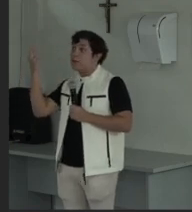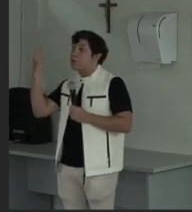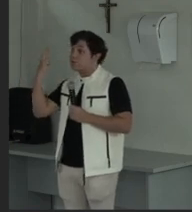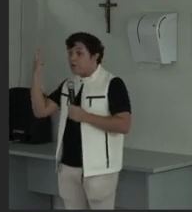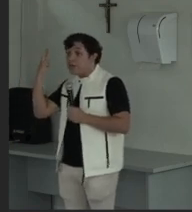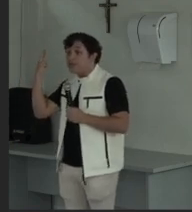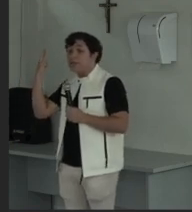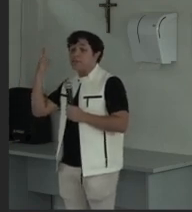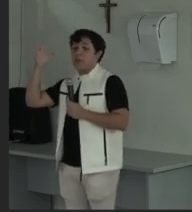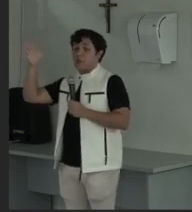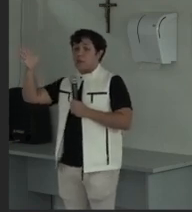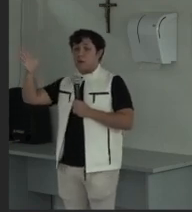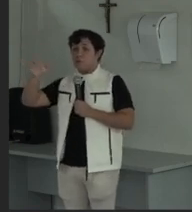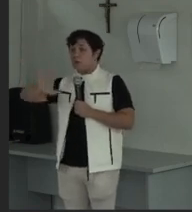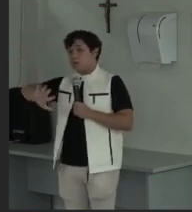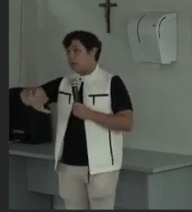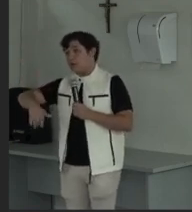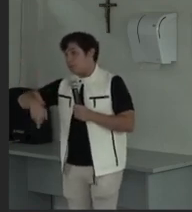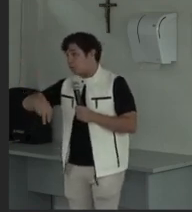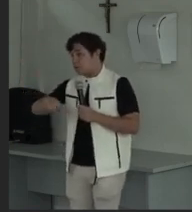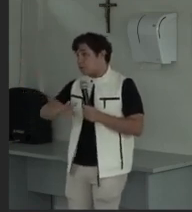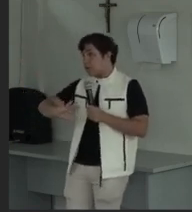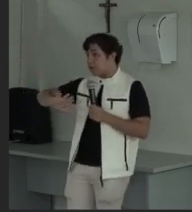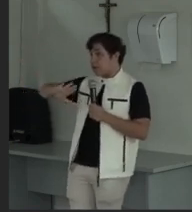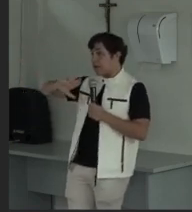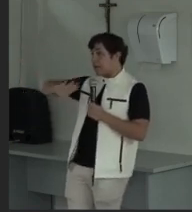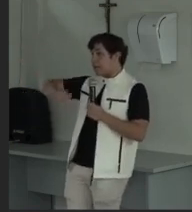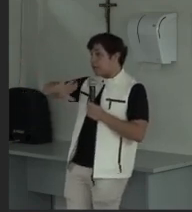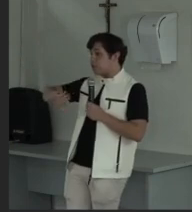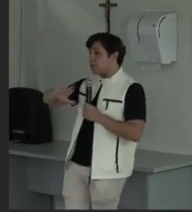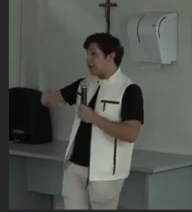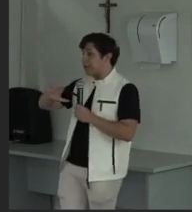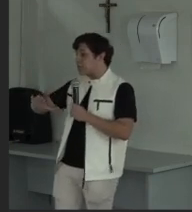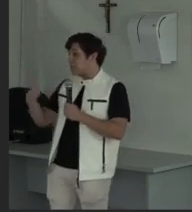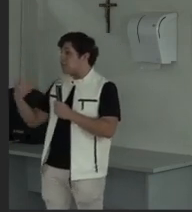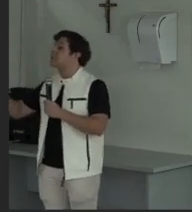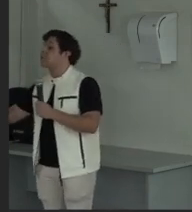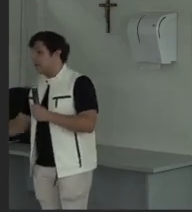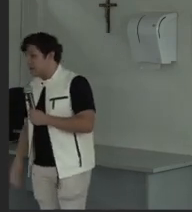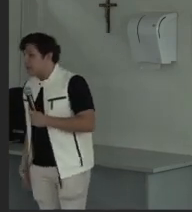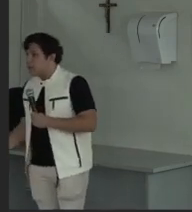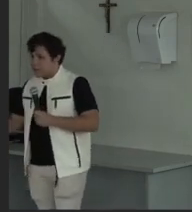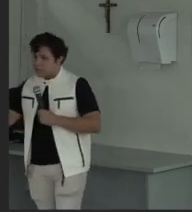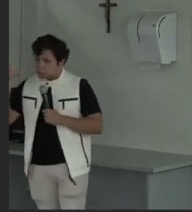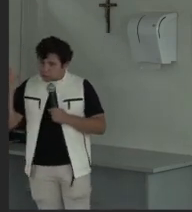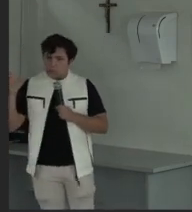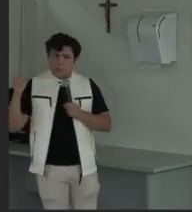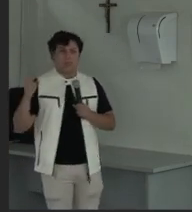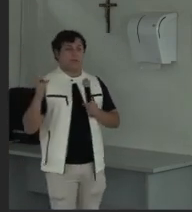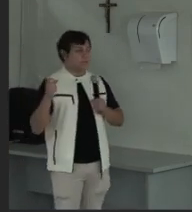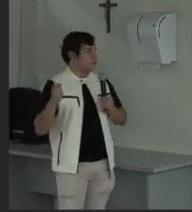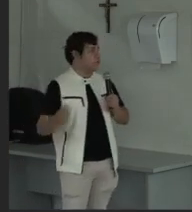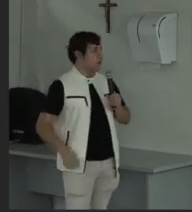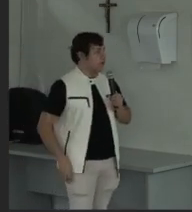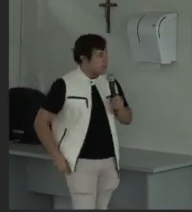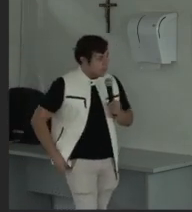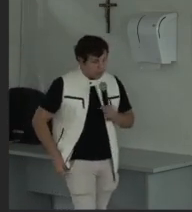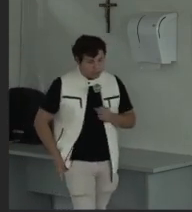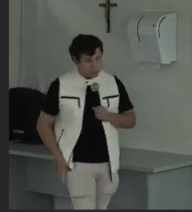ruidos fuertes, o a lo mejor que va a ir cruzando la calle y un claxon, etcétera. Para estos ruidos puede llegar a funcionar. Personas